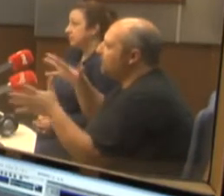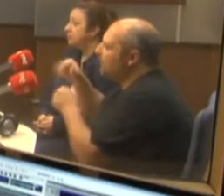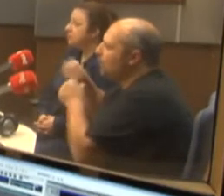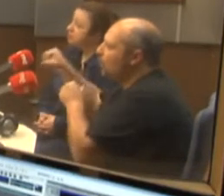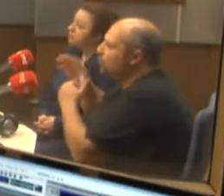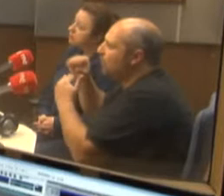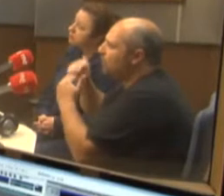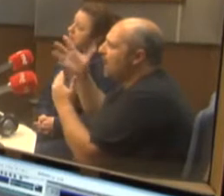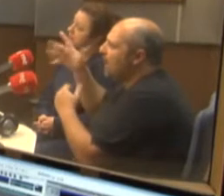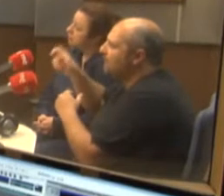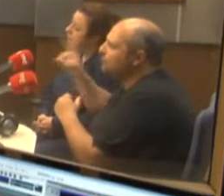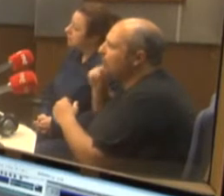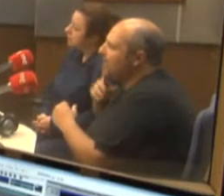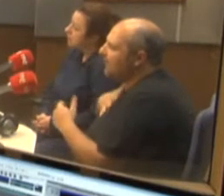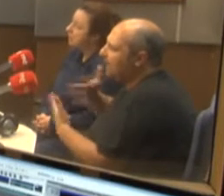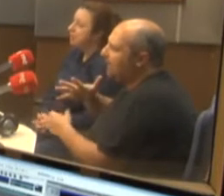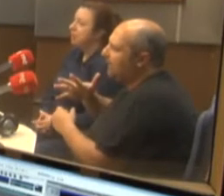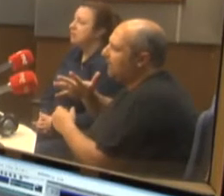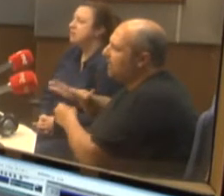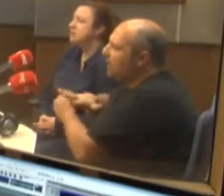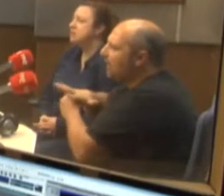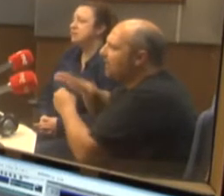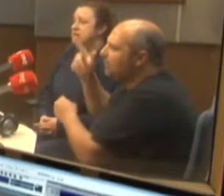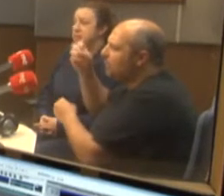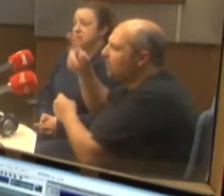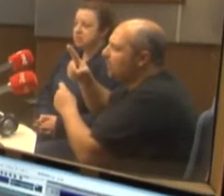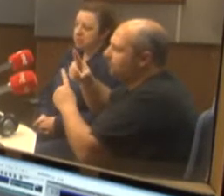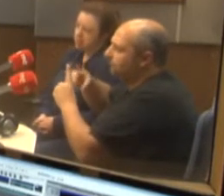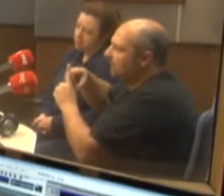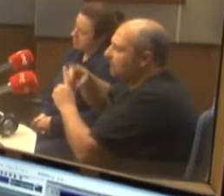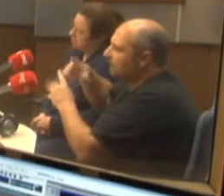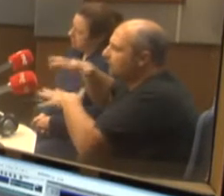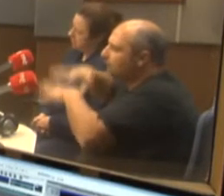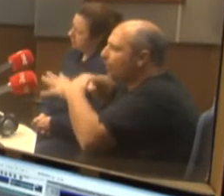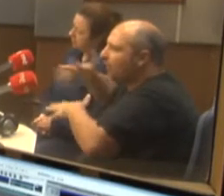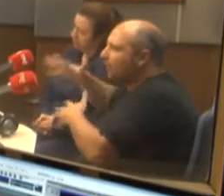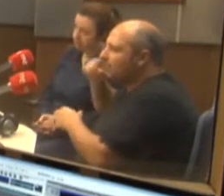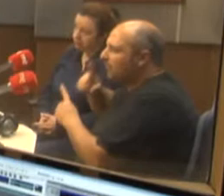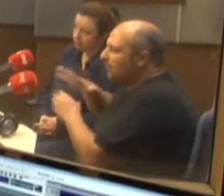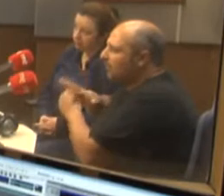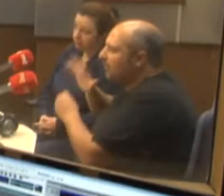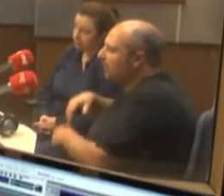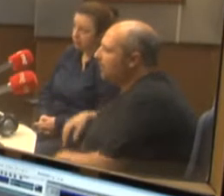número de personas sordas que puede haber en la provincia de Cádiz y que, en cierta medida, se va a beneficiar con esta iniciativa.